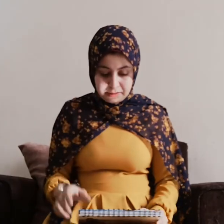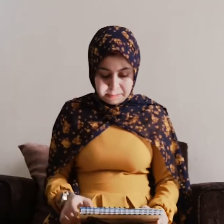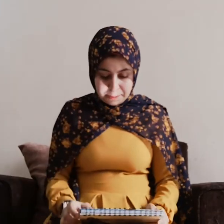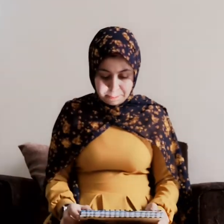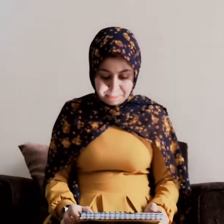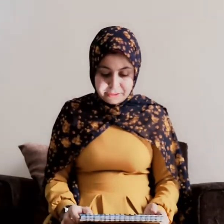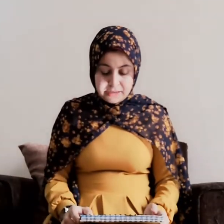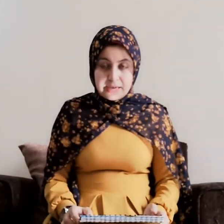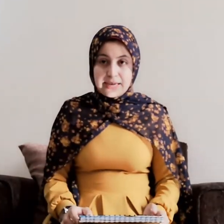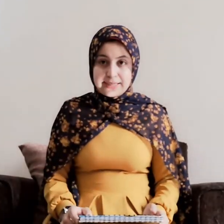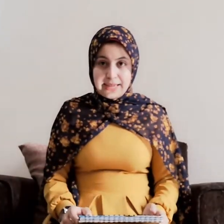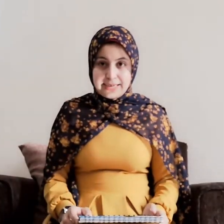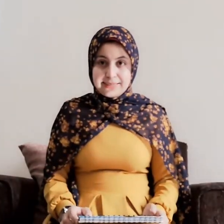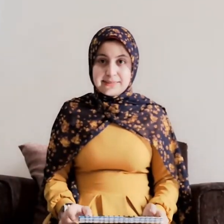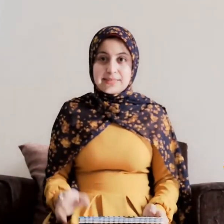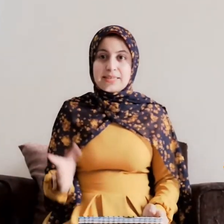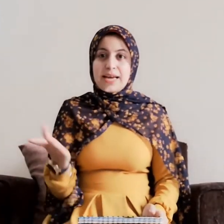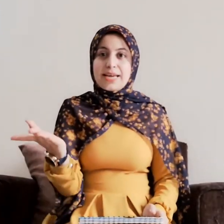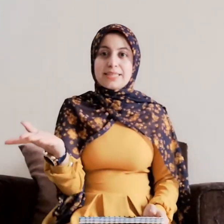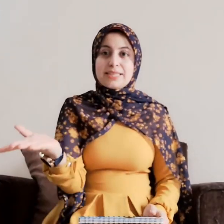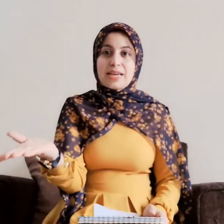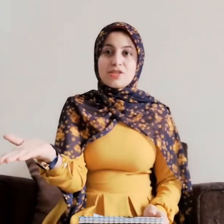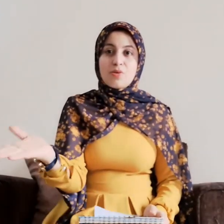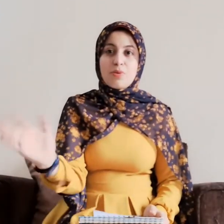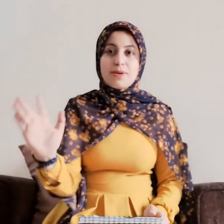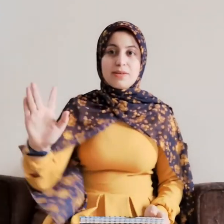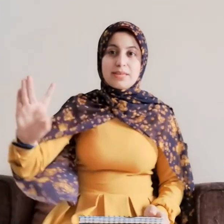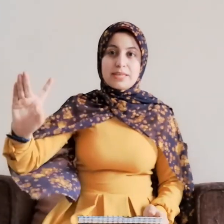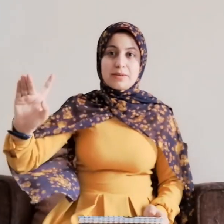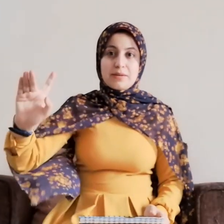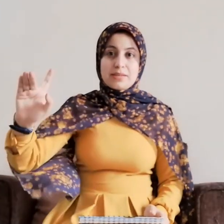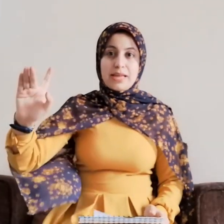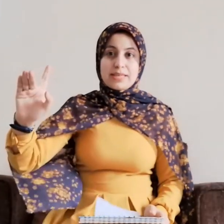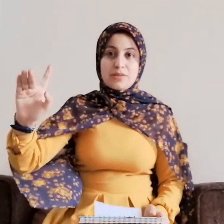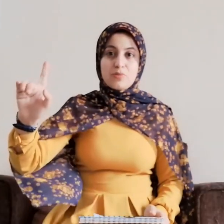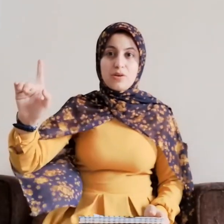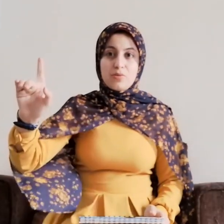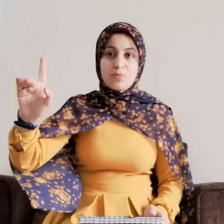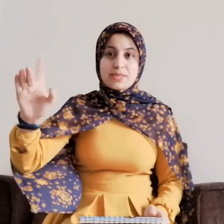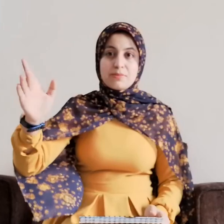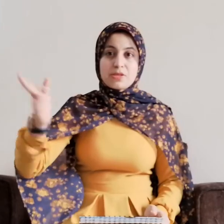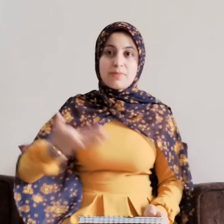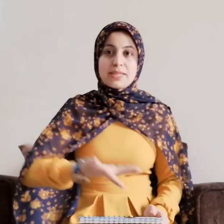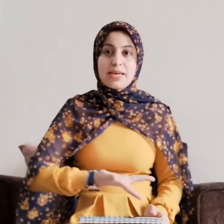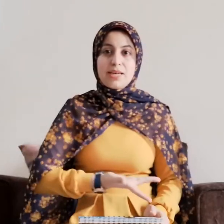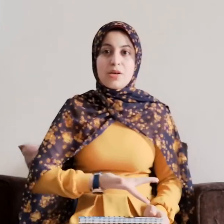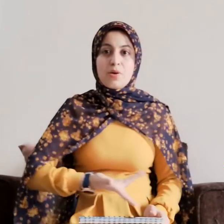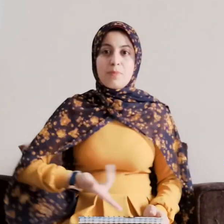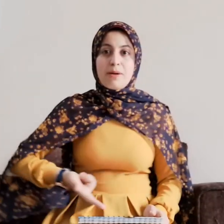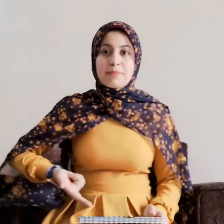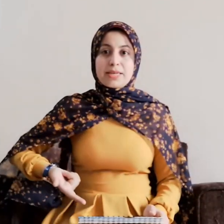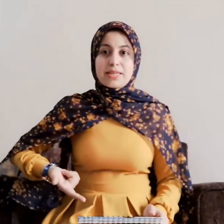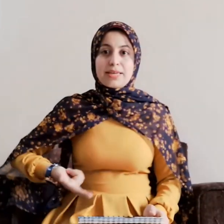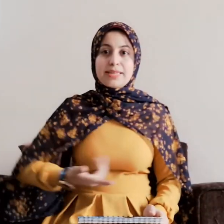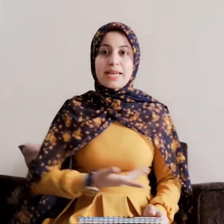تمام. التلات، انا عندي 3 صوابع، التلاتة دول وبسيب الصابع ده، بعمل كده